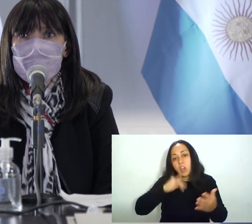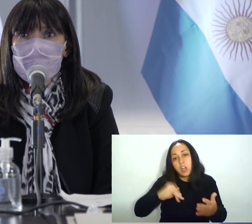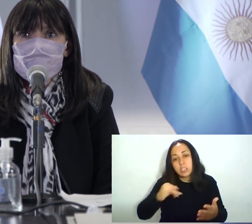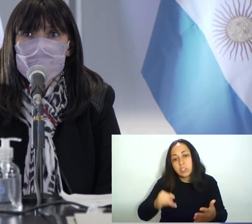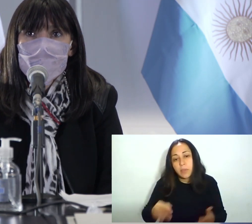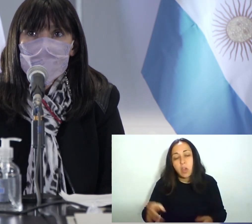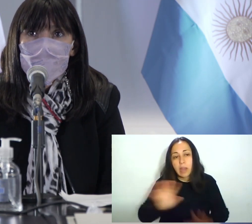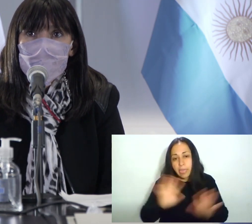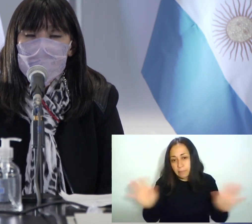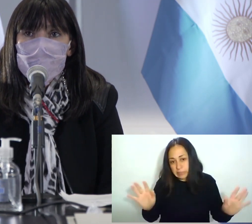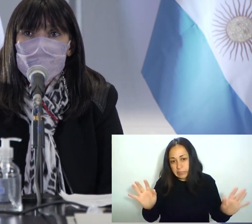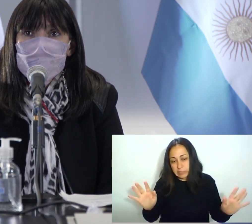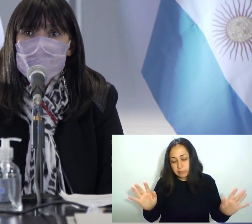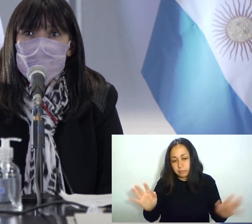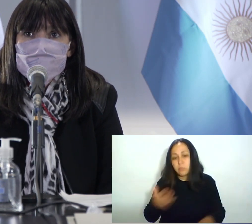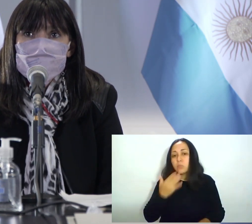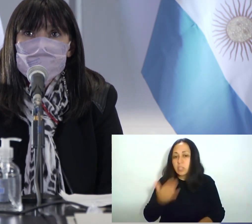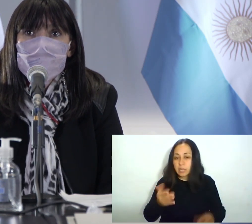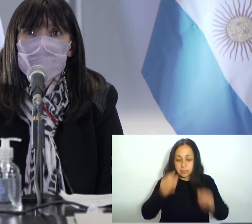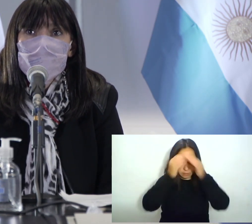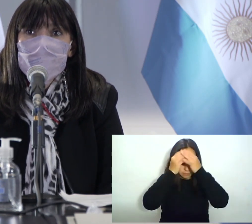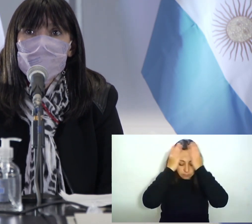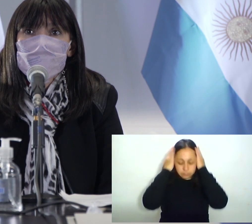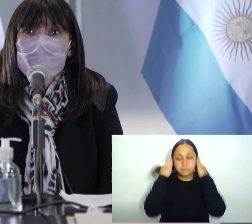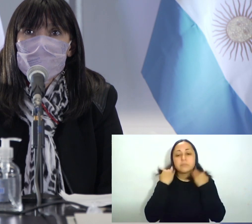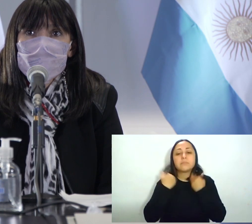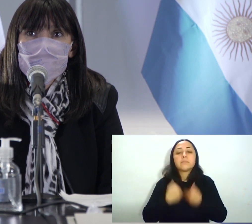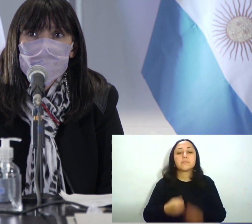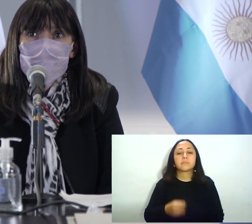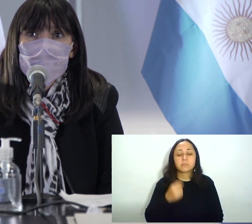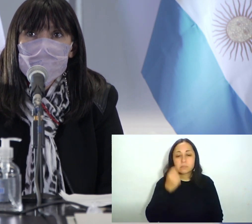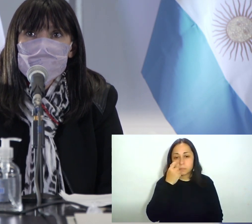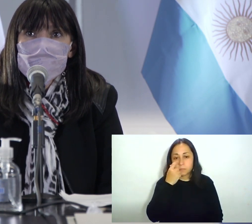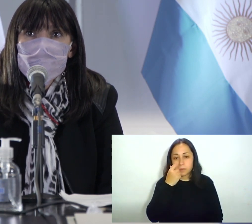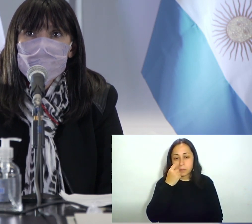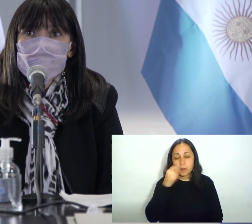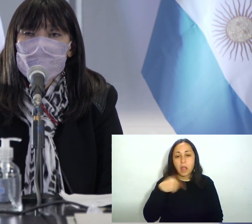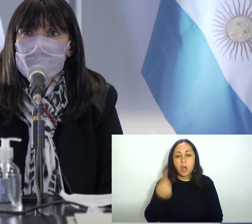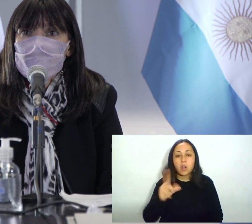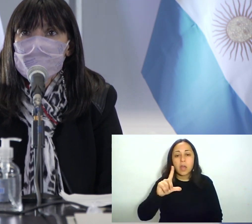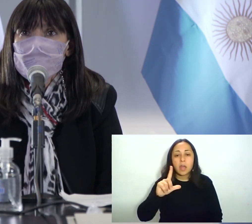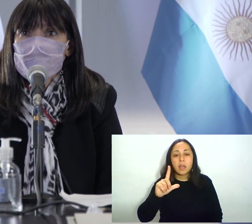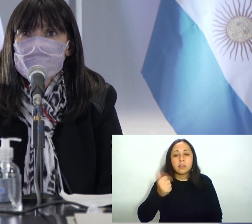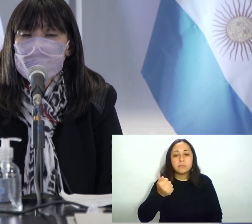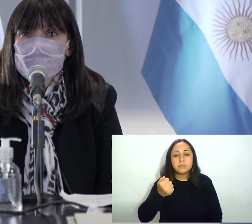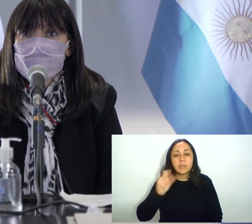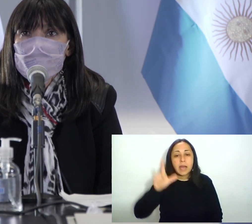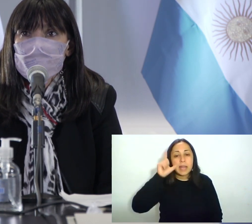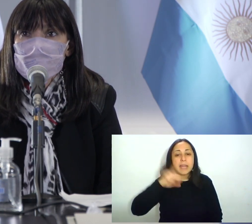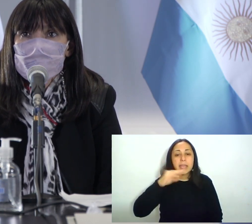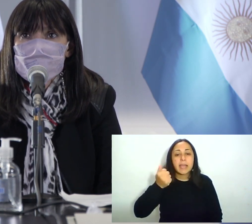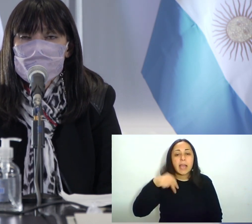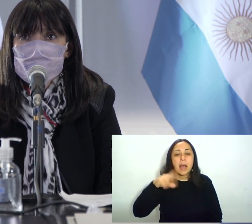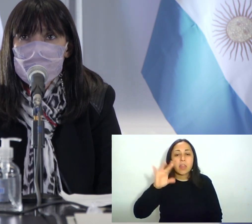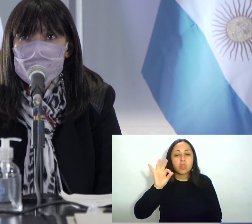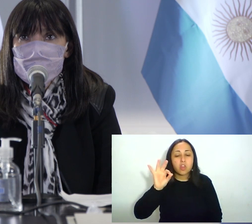no vamos a volver a eso. Muchas gracias. Vamos a, ahora quiere hablar Bortot, Alejandro Claudio, quiere también seguramente hacer